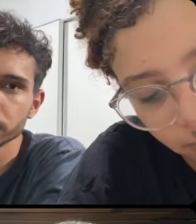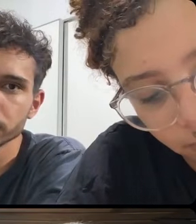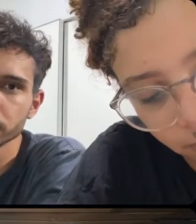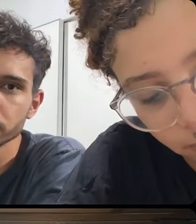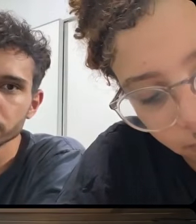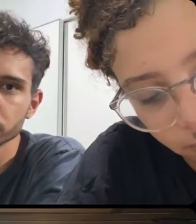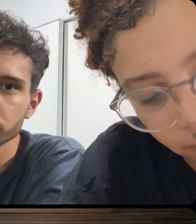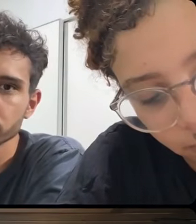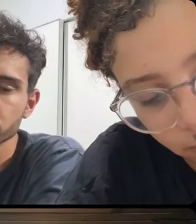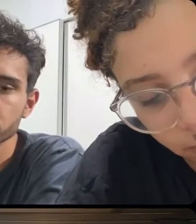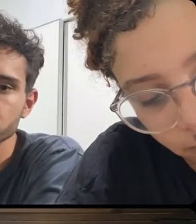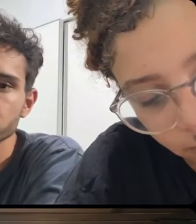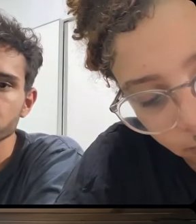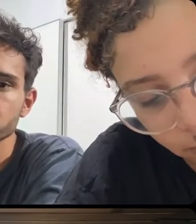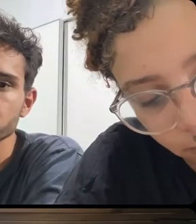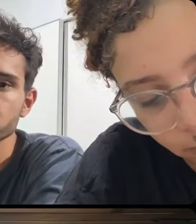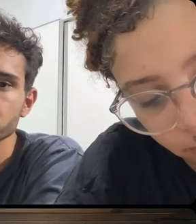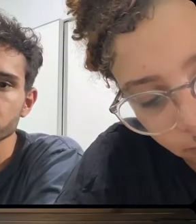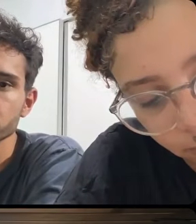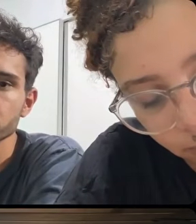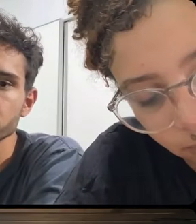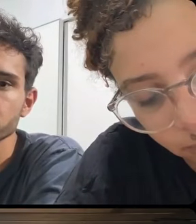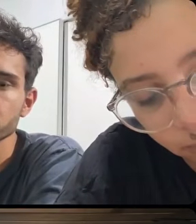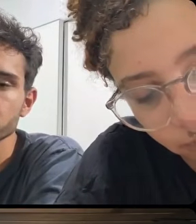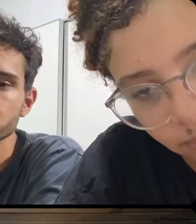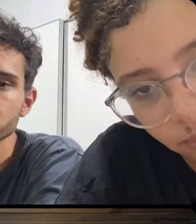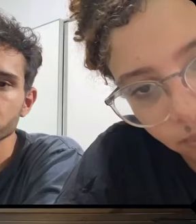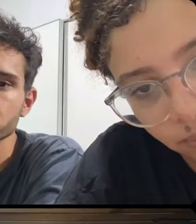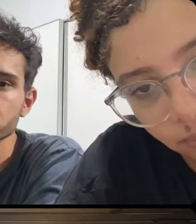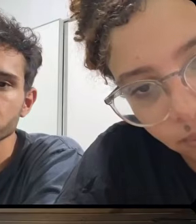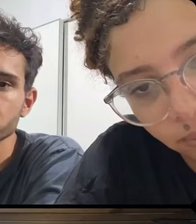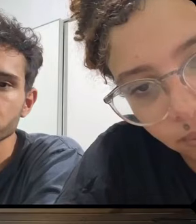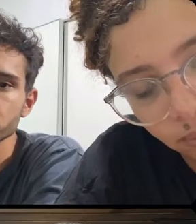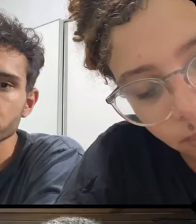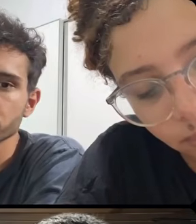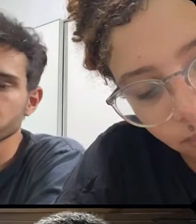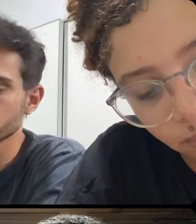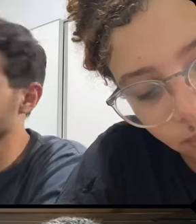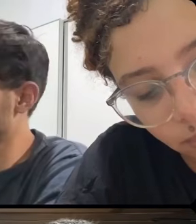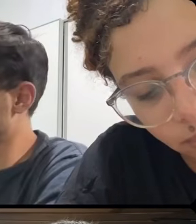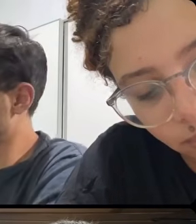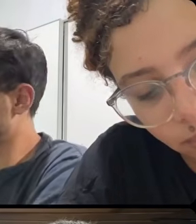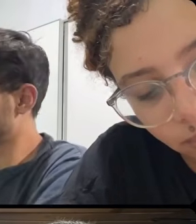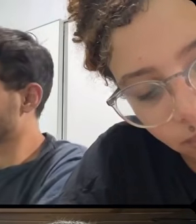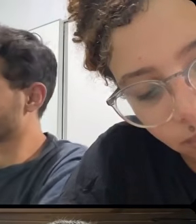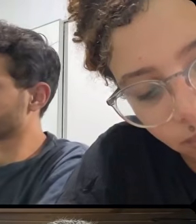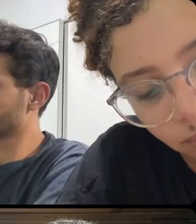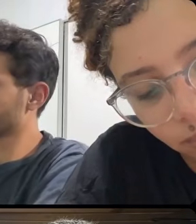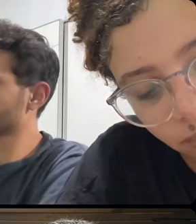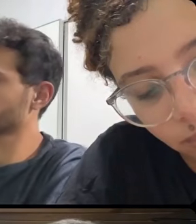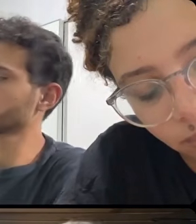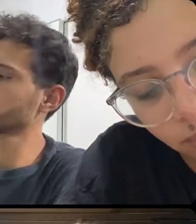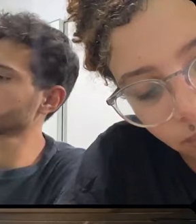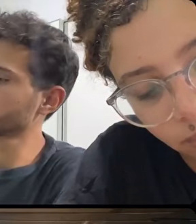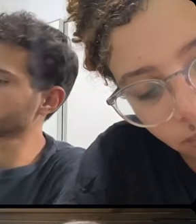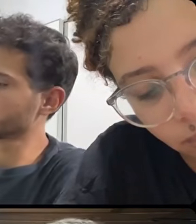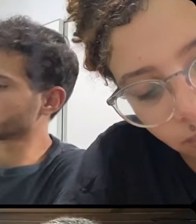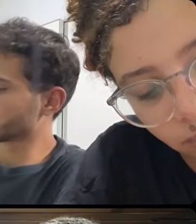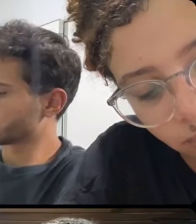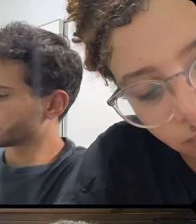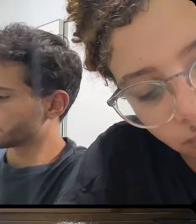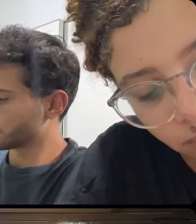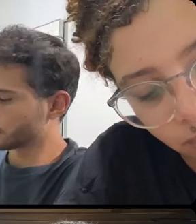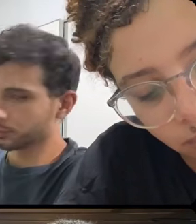os cadernos, a jaqueta. Eu gostei muito da jaqueta, não sei se é a capa da Bíblia também. É Uhum. diferente, eu gosto, entendeu? Então, eu tenho umas